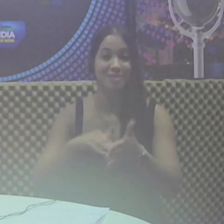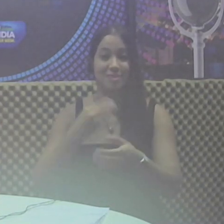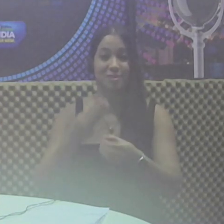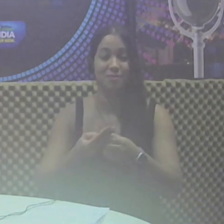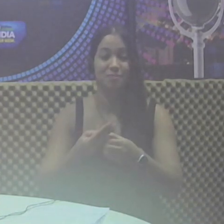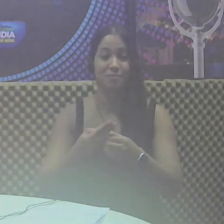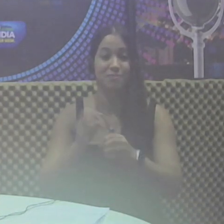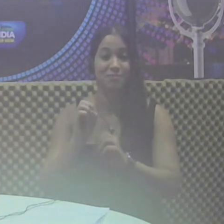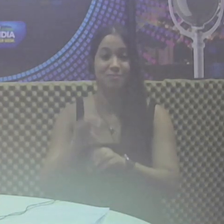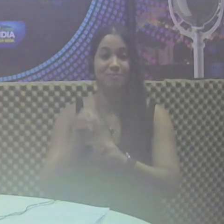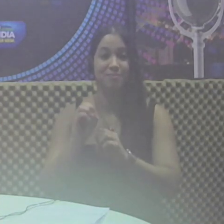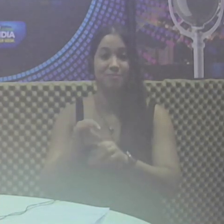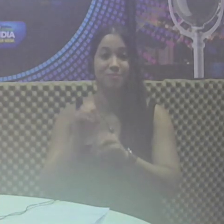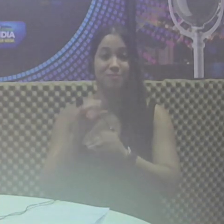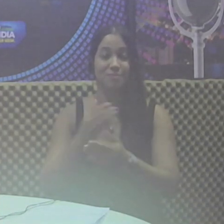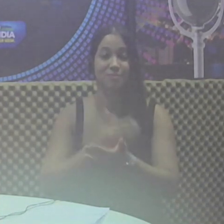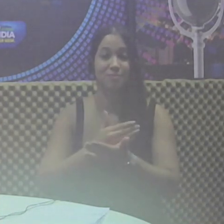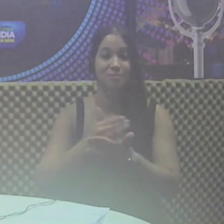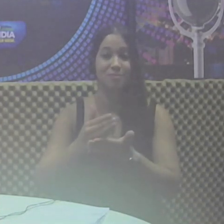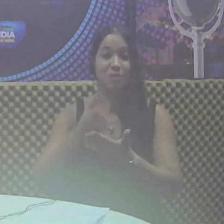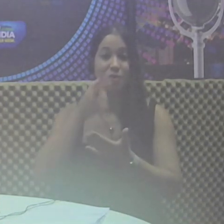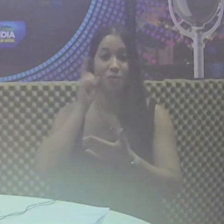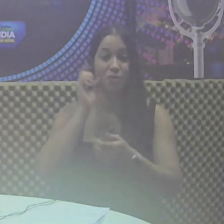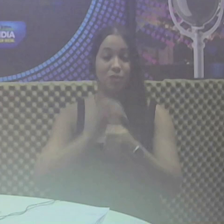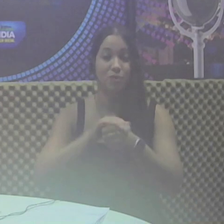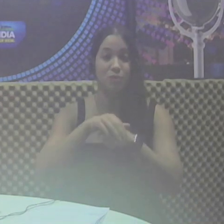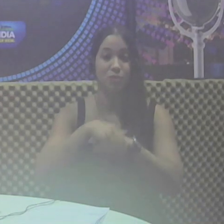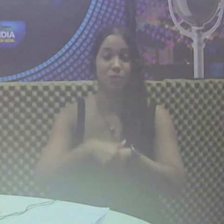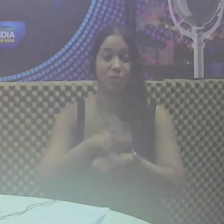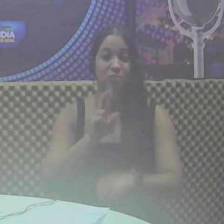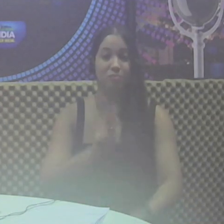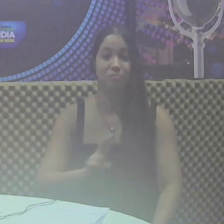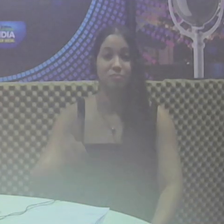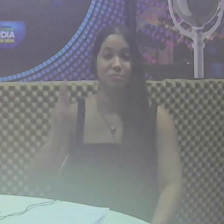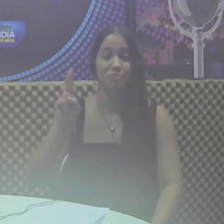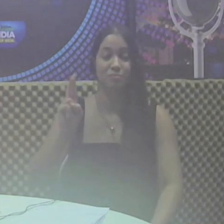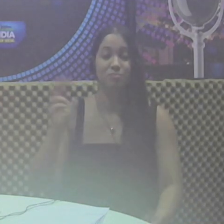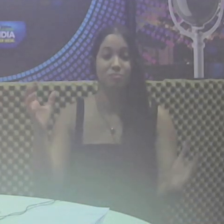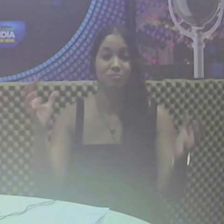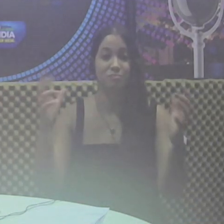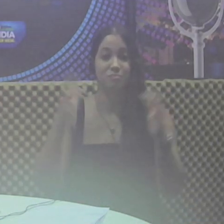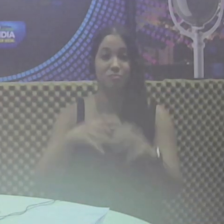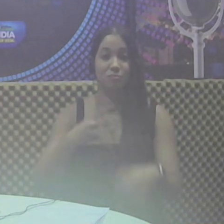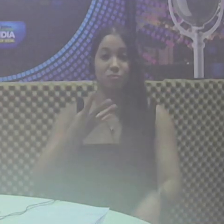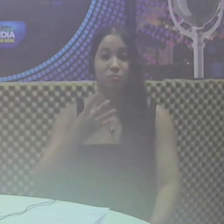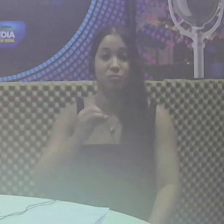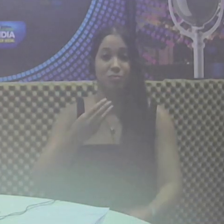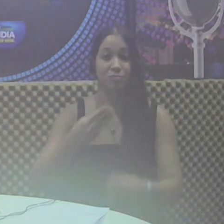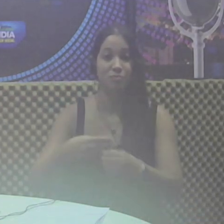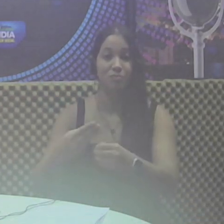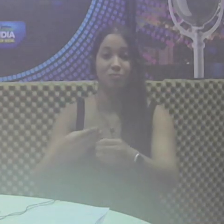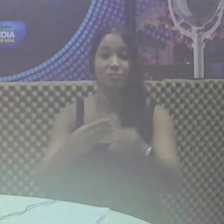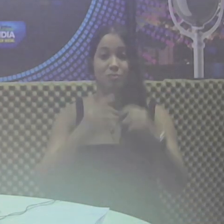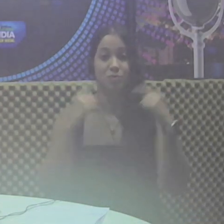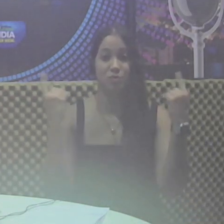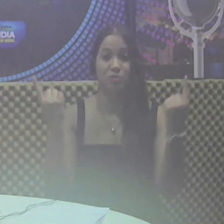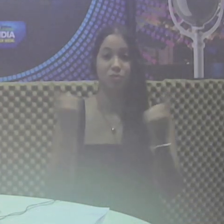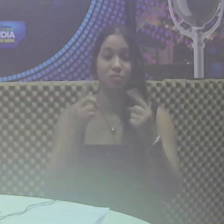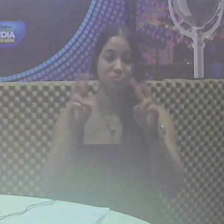Municipal de Educação, teve início na noite de ontem, reunindo representantes de mais de 40 municípios em torno do